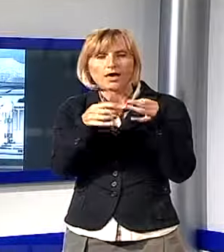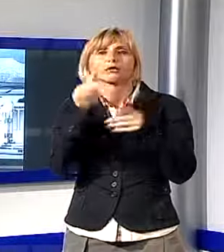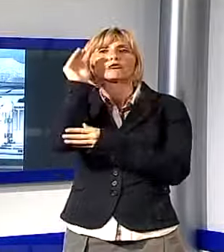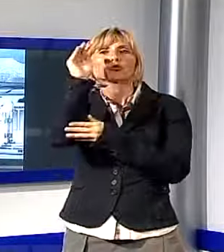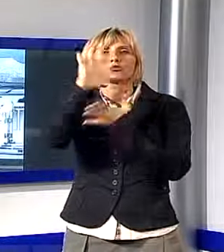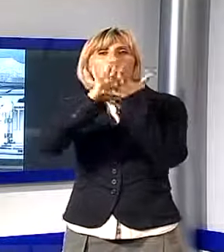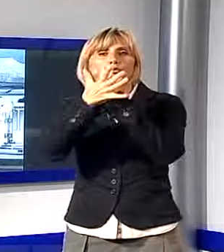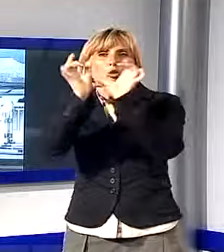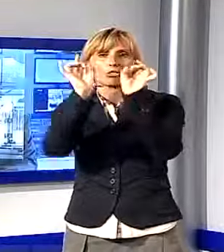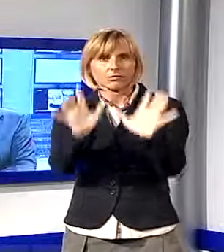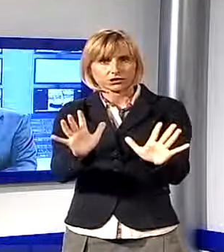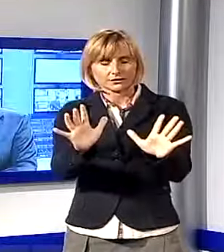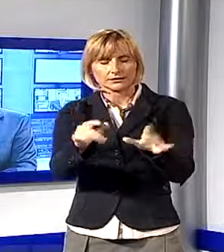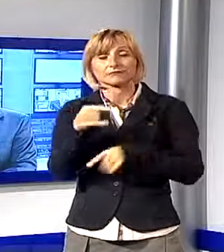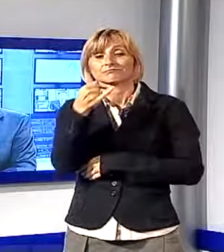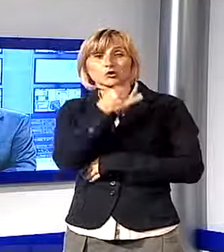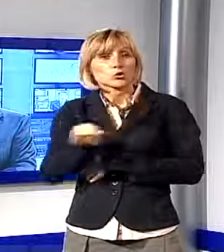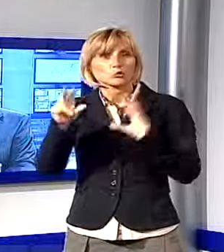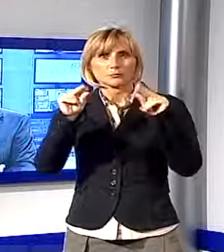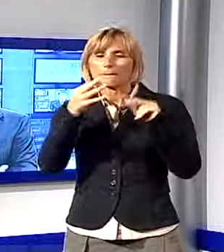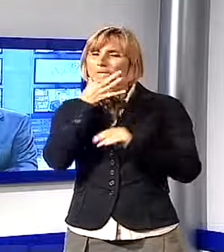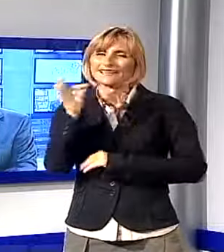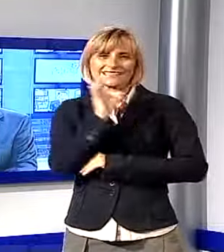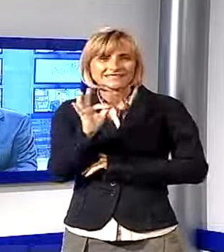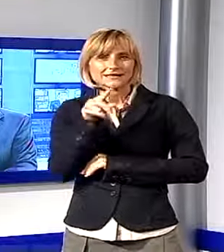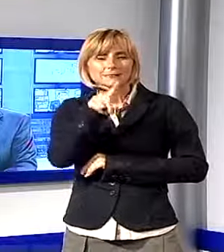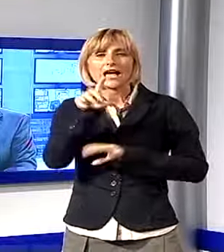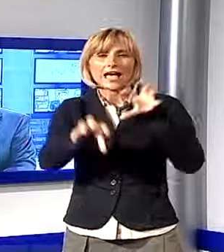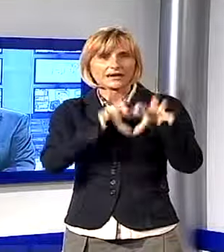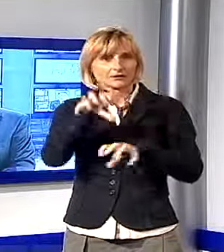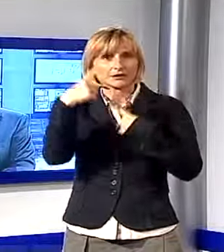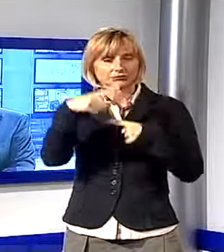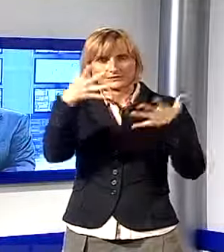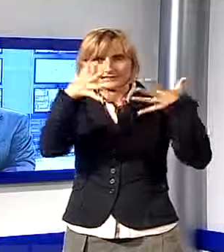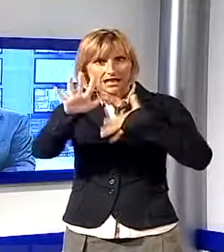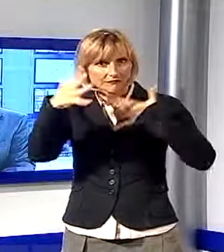libertà. E con questa notizia bella, positiva, perché questi animali sono stati salvati, chiudiamo